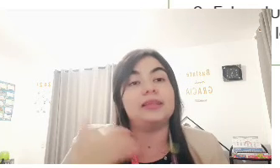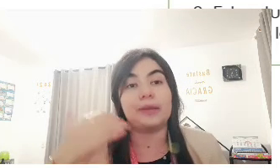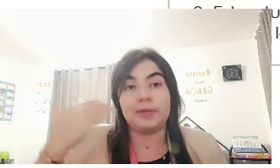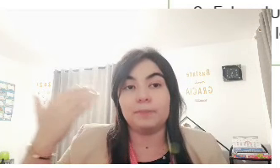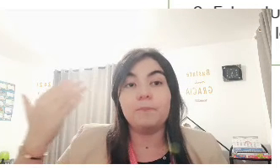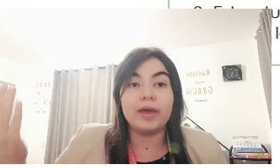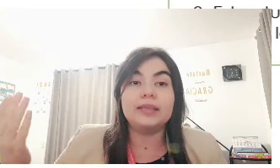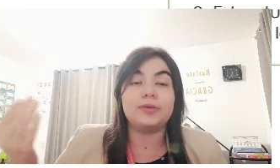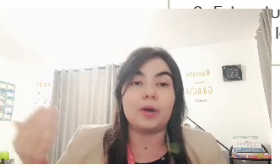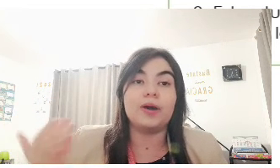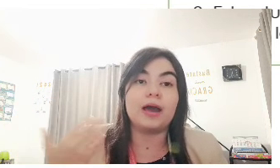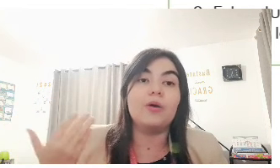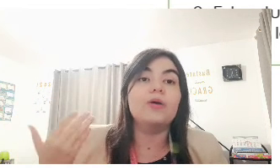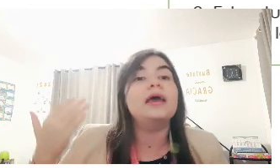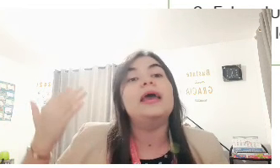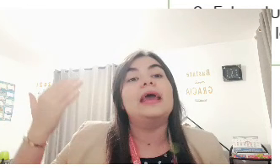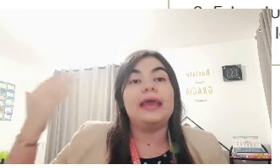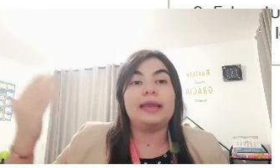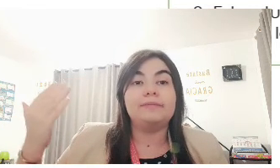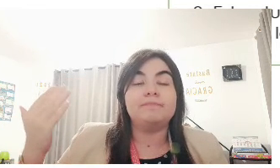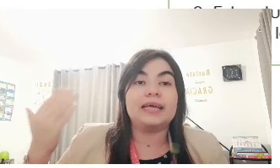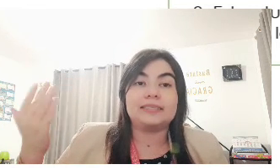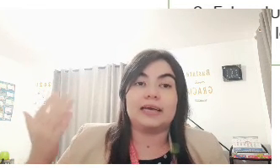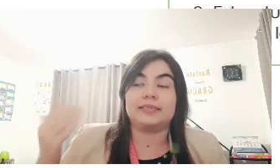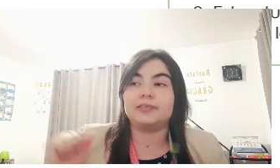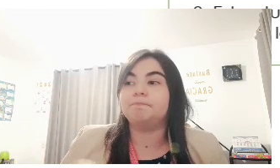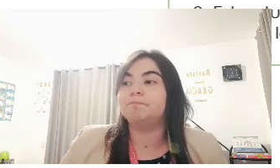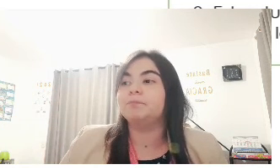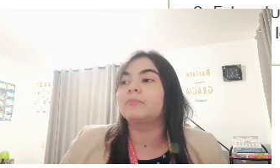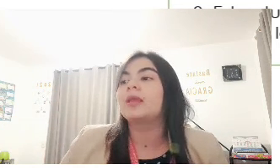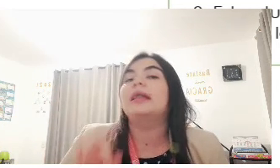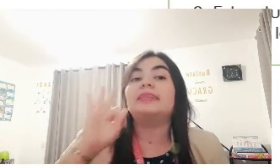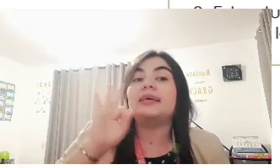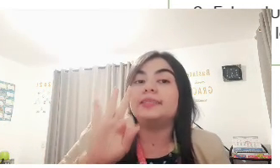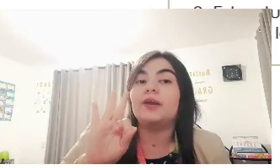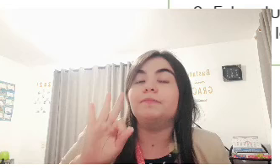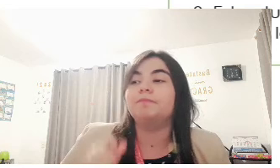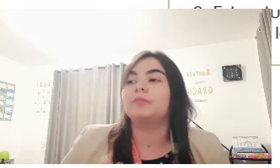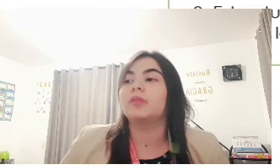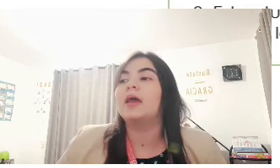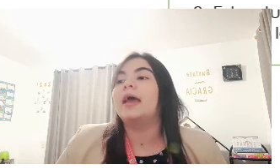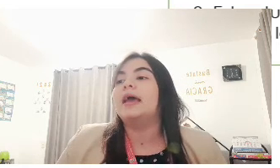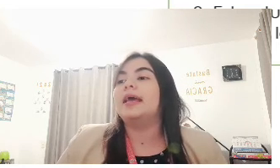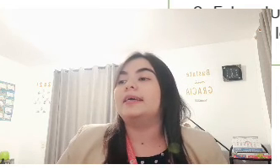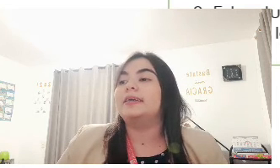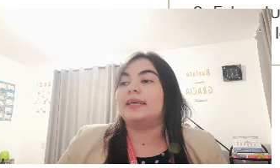clase y también puedan llevarlo a cabo en las casas. Tercero,